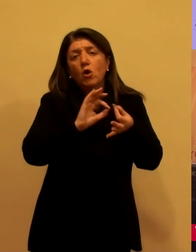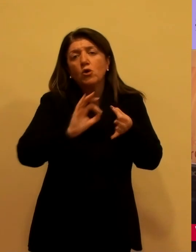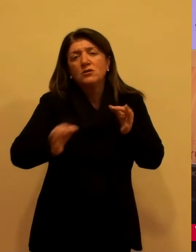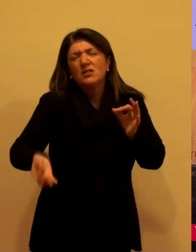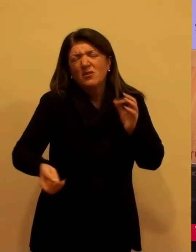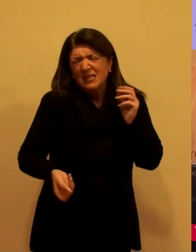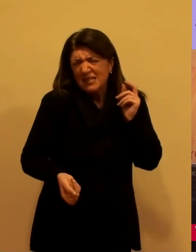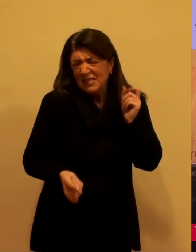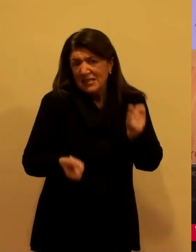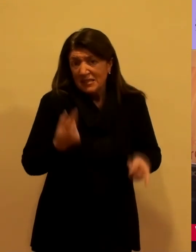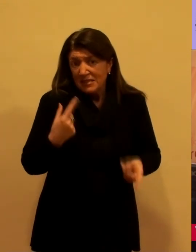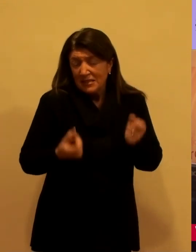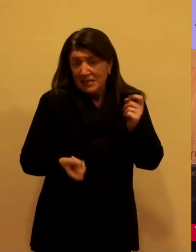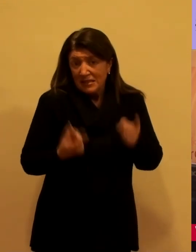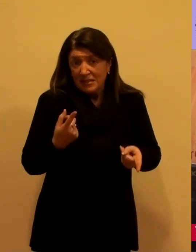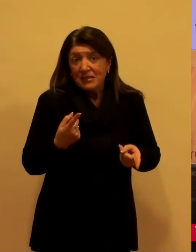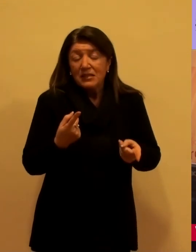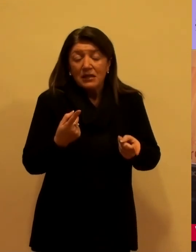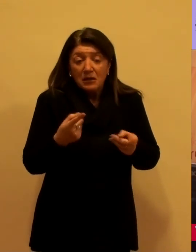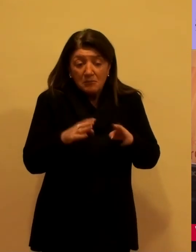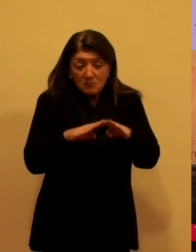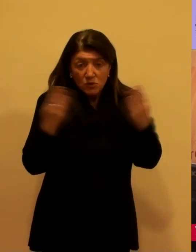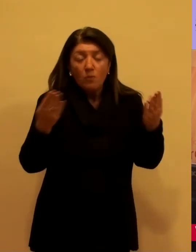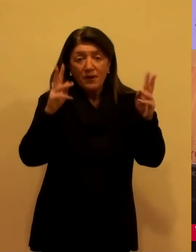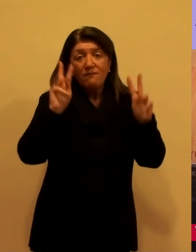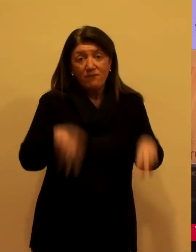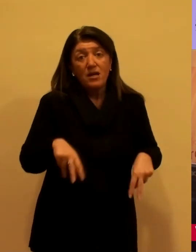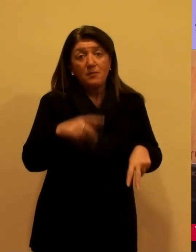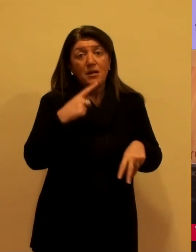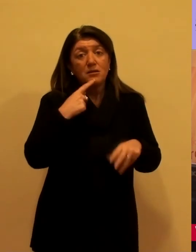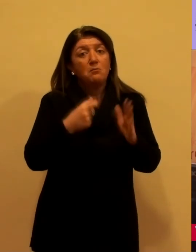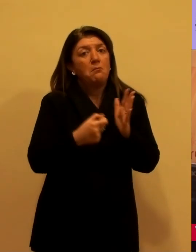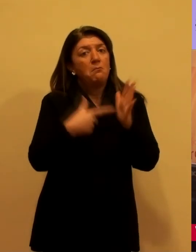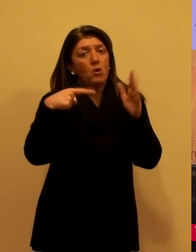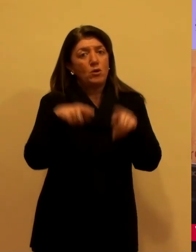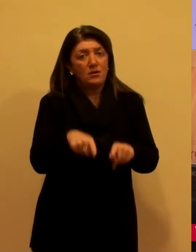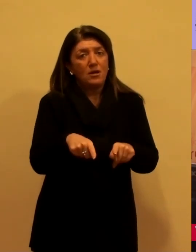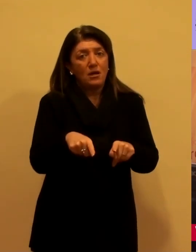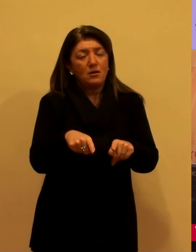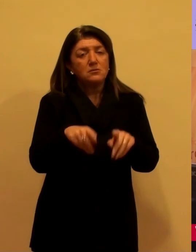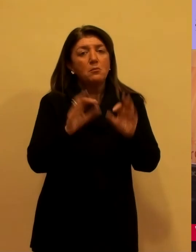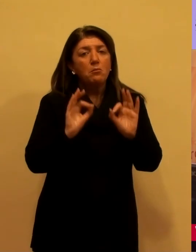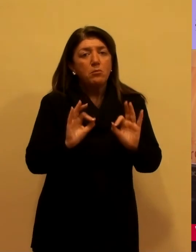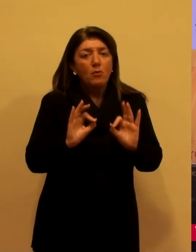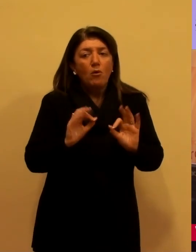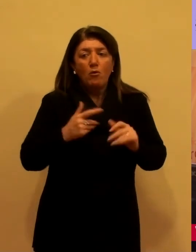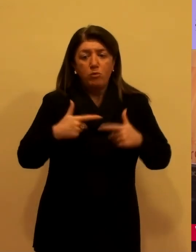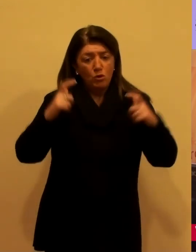e si è rivelato importante, devo dire, almeno sul panorama cittadino,